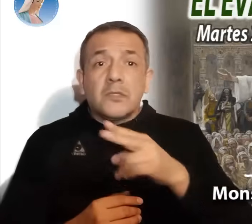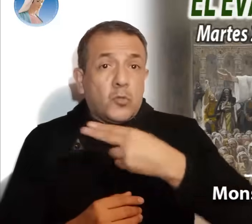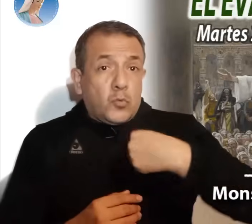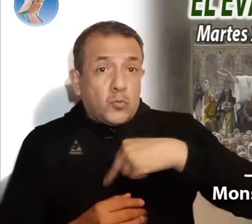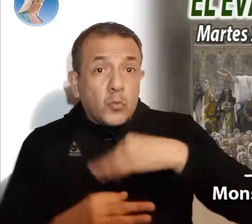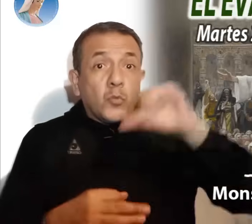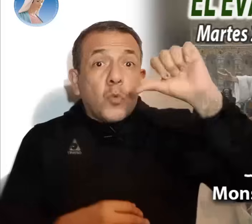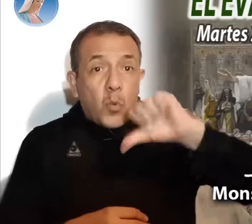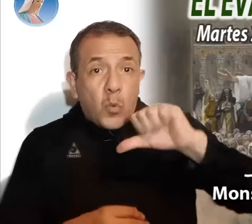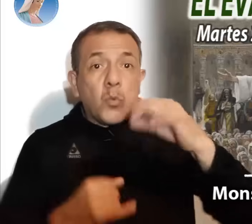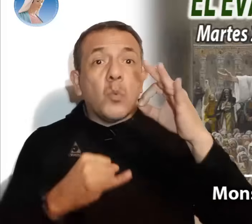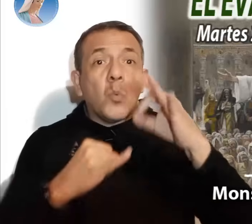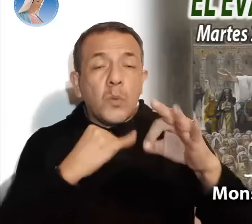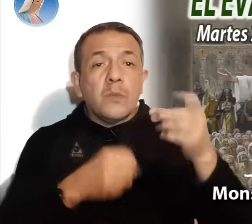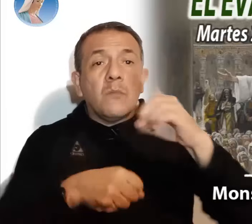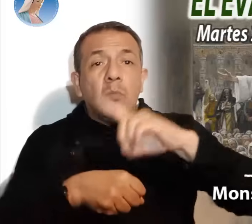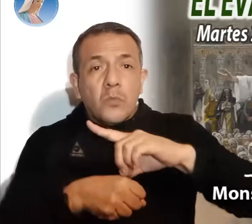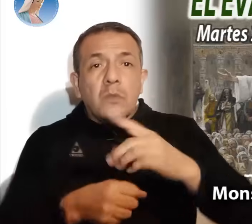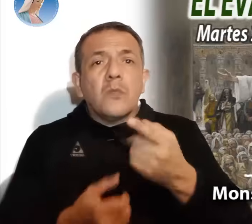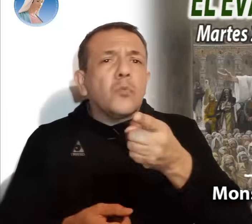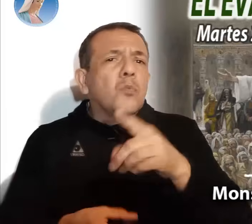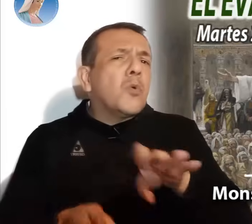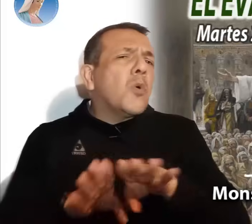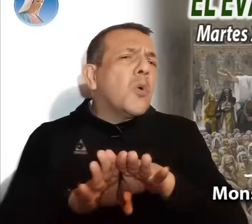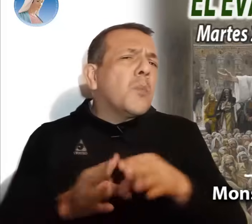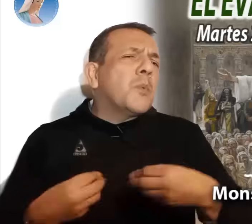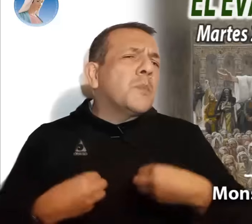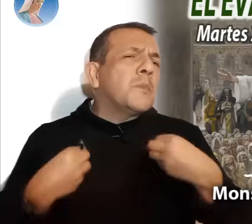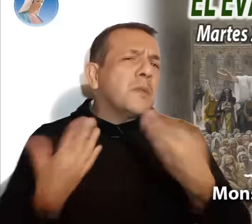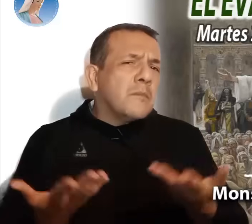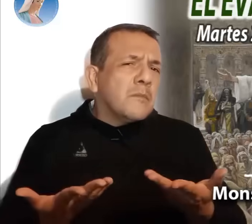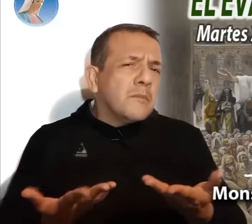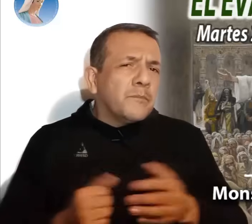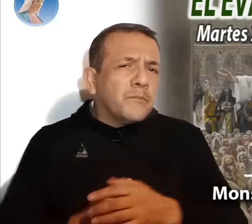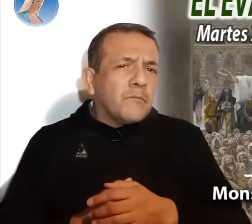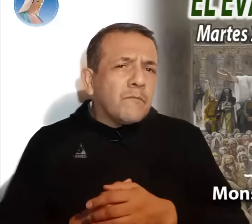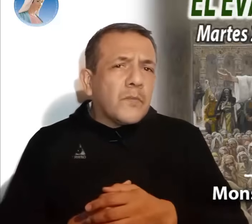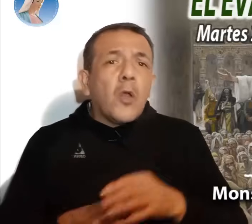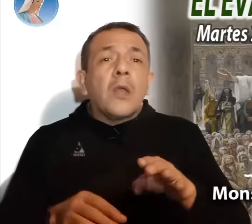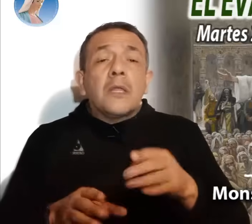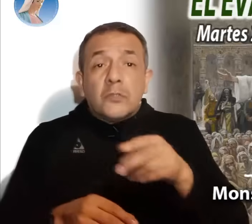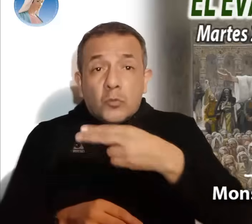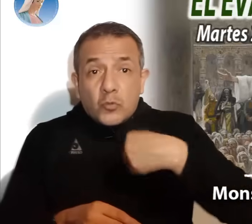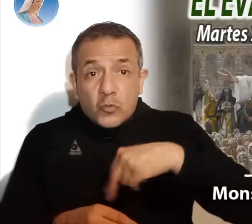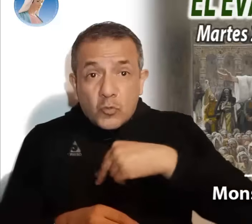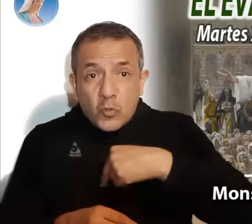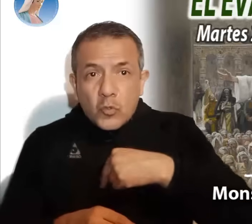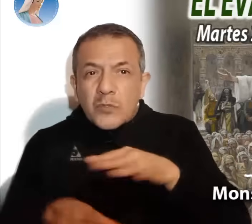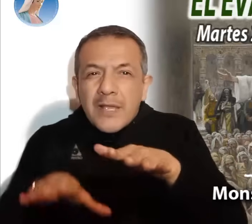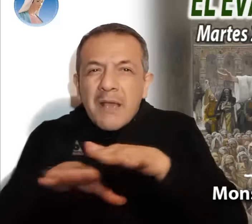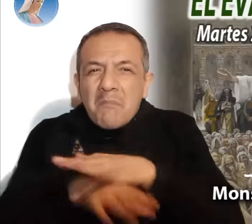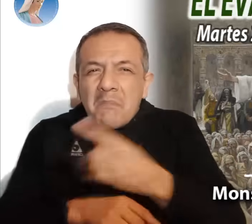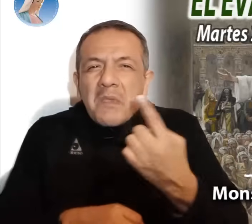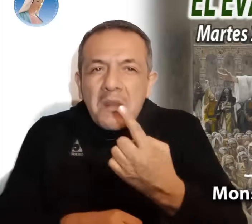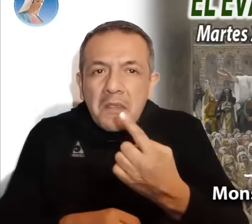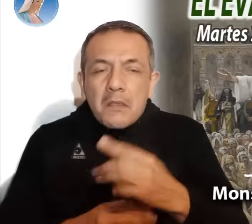lo vivirías? ¿Por qué no vivirlo así? ¿Qué cambiaríamos si supiéramos que hoy sería nuestro